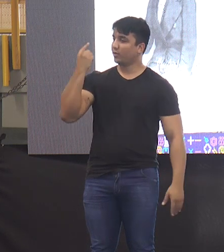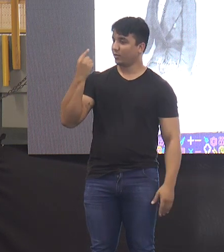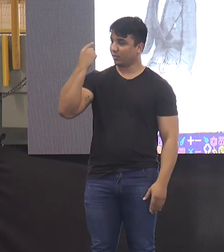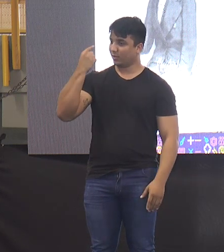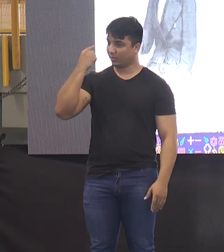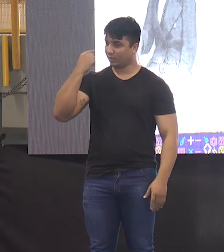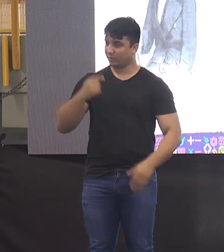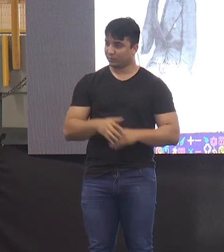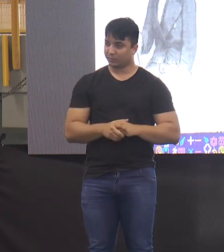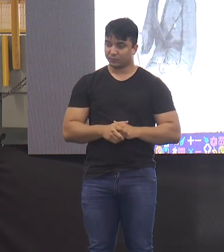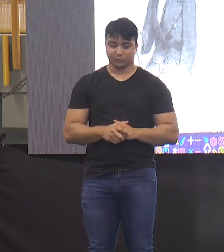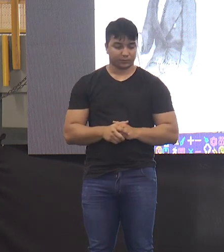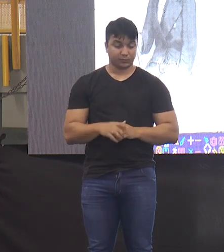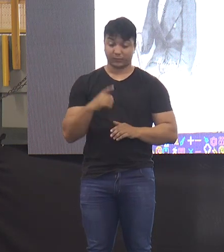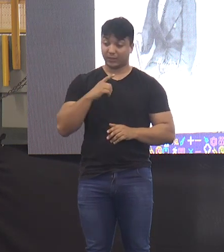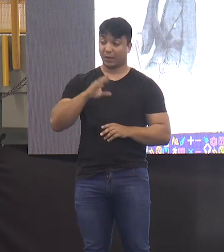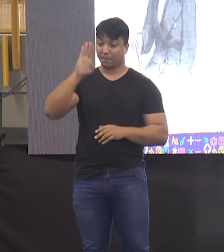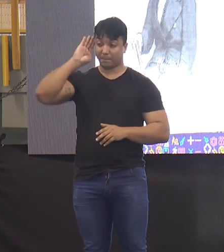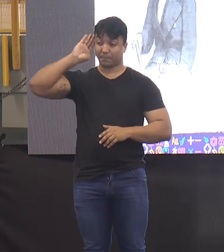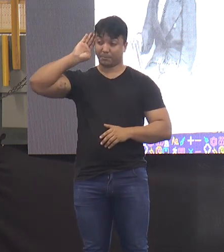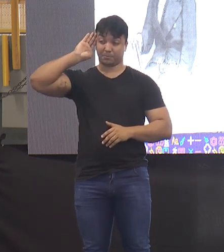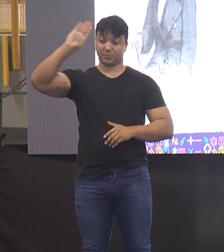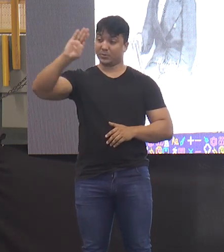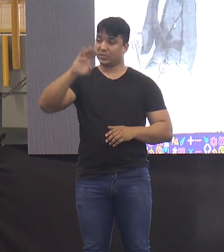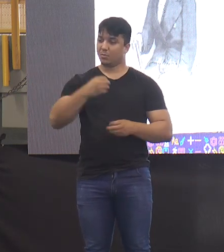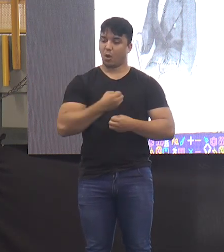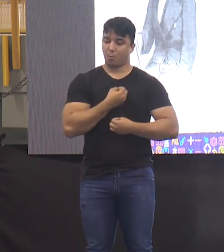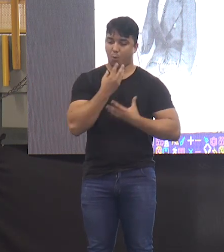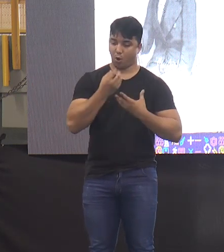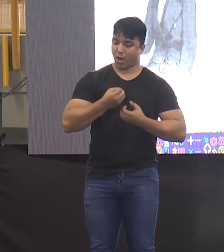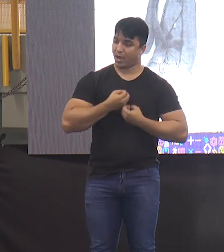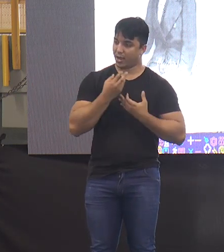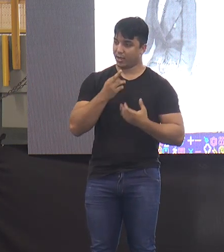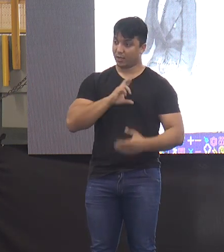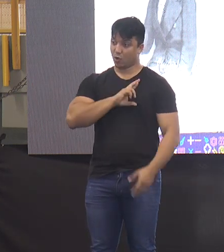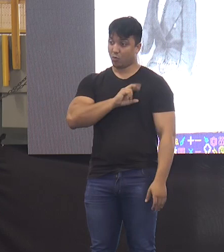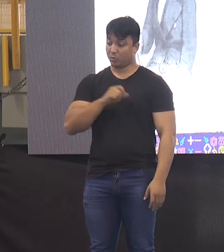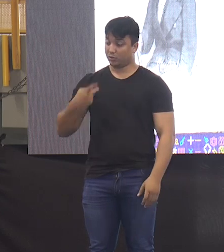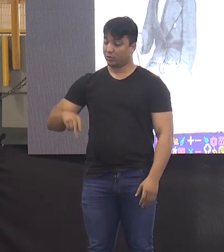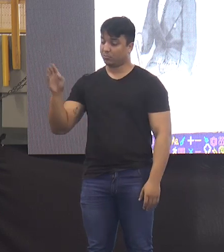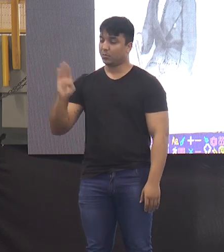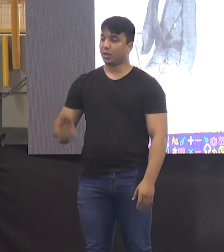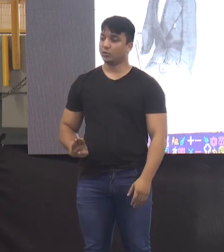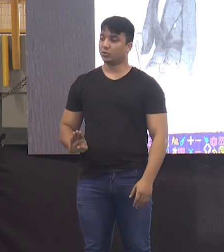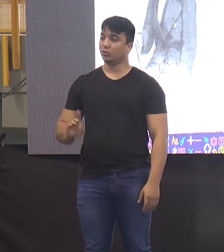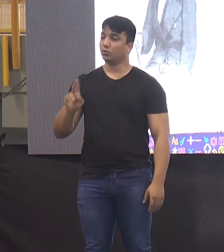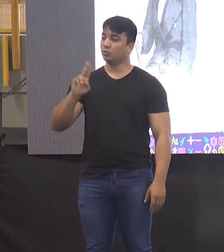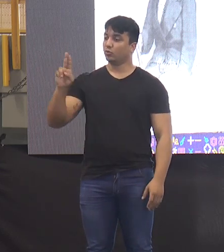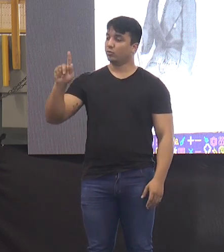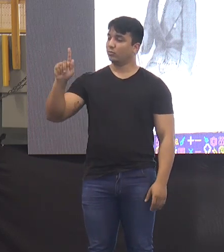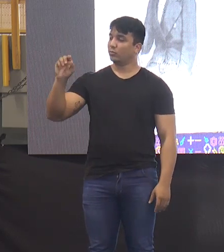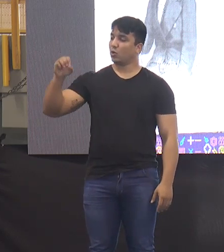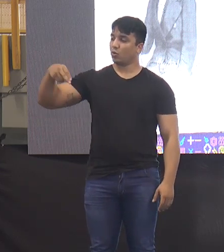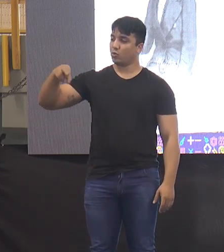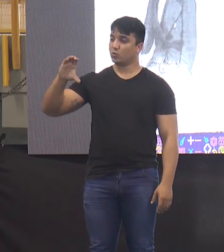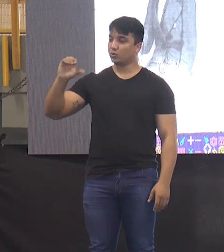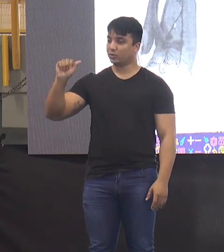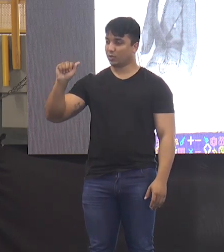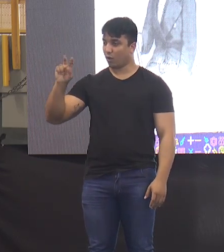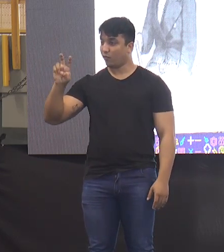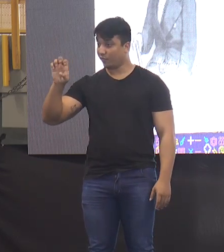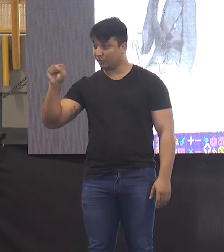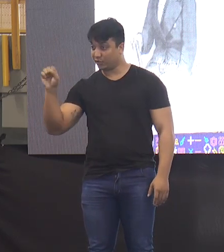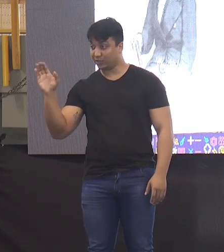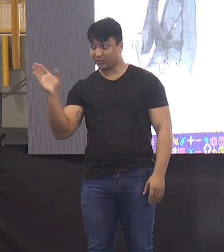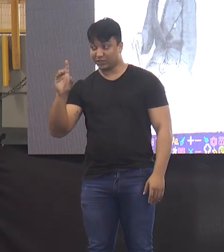nosso romantismo, o grande poeta romântico que o Brasil produziu, é o Gonçalves Dias,